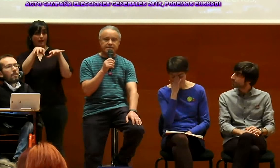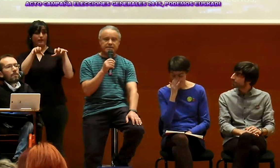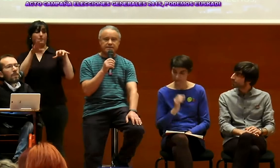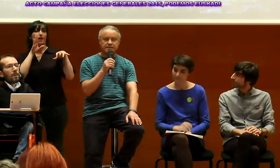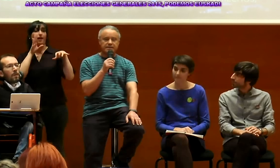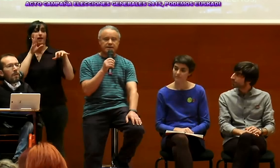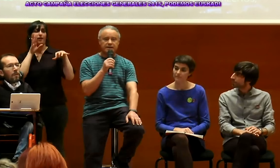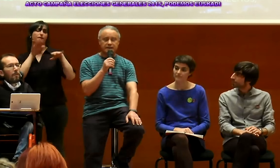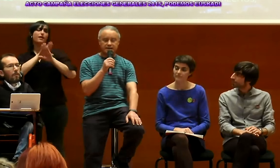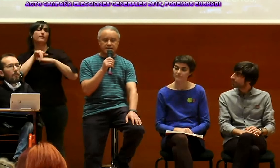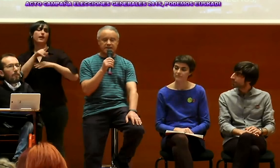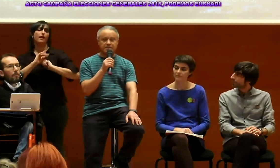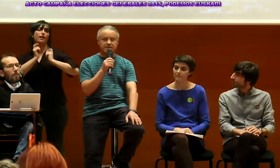carácter